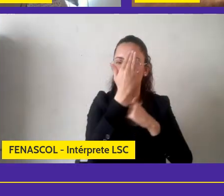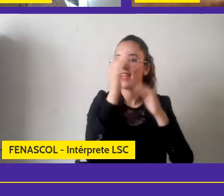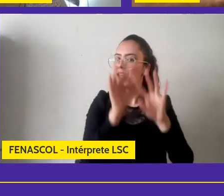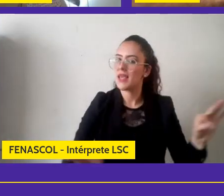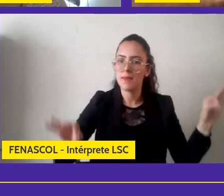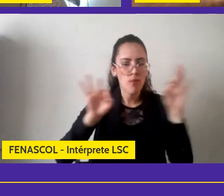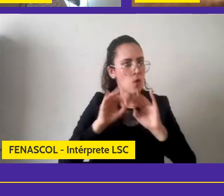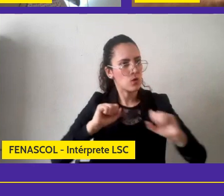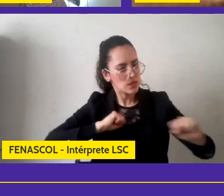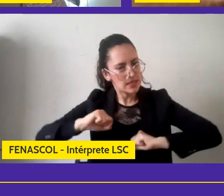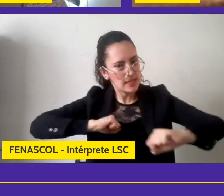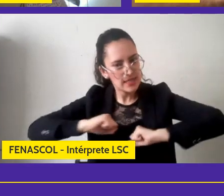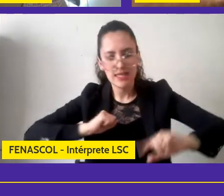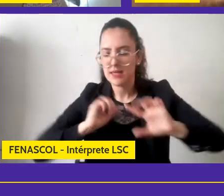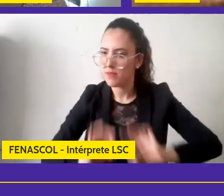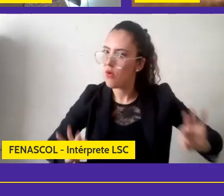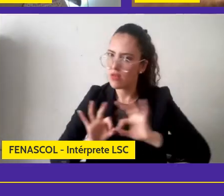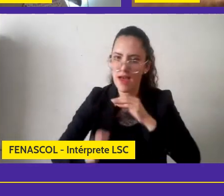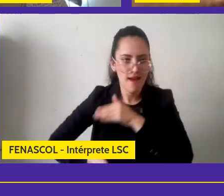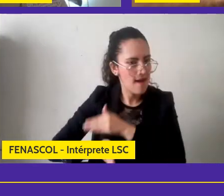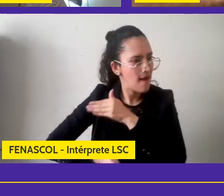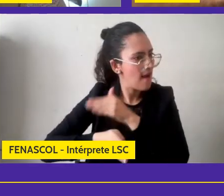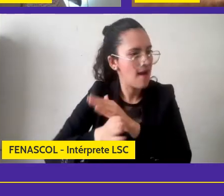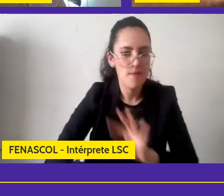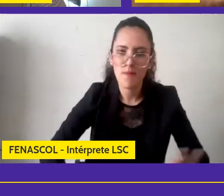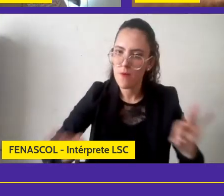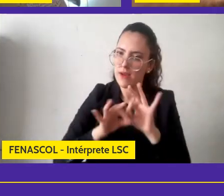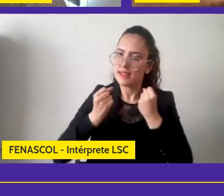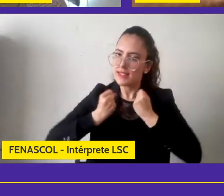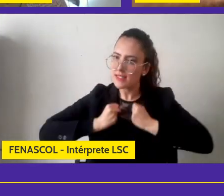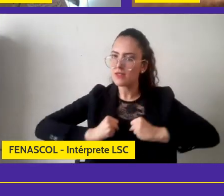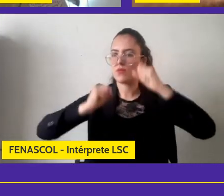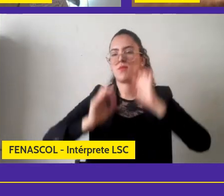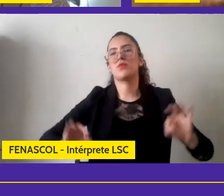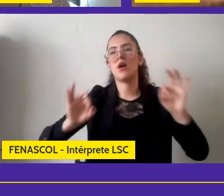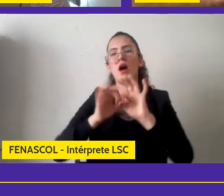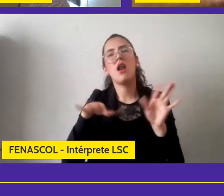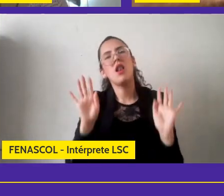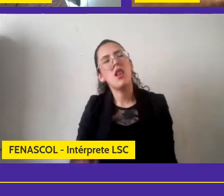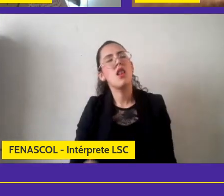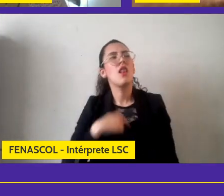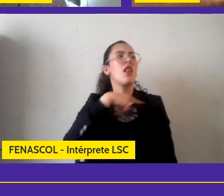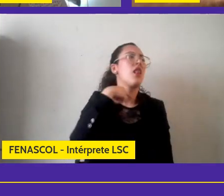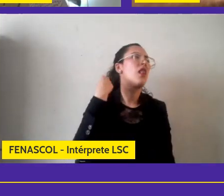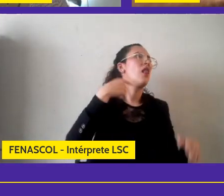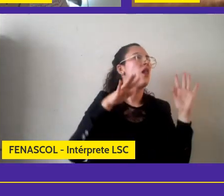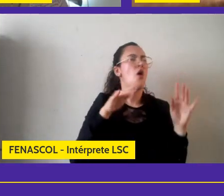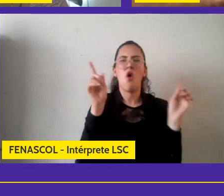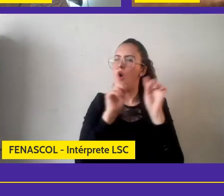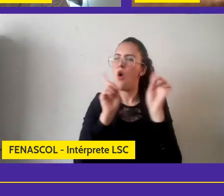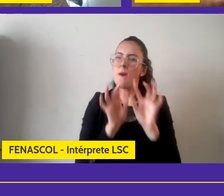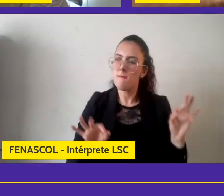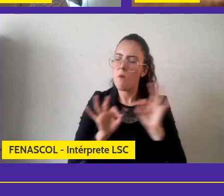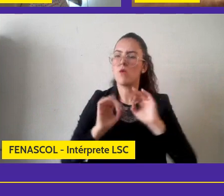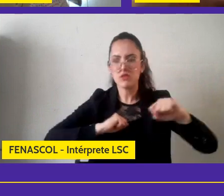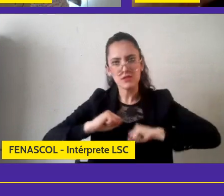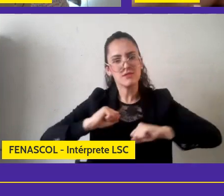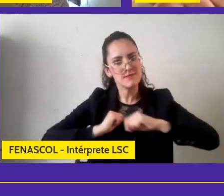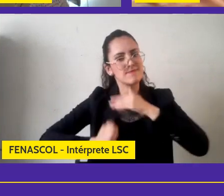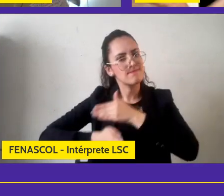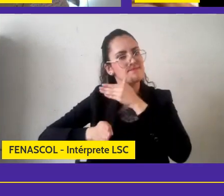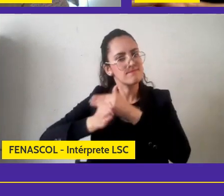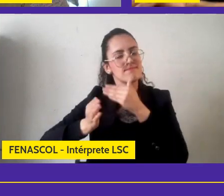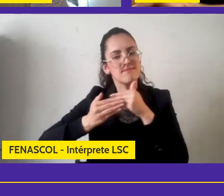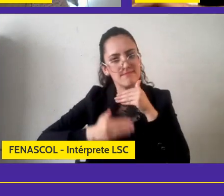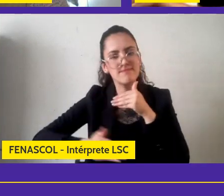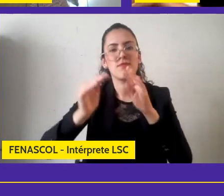y continuar y seguir esforzándose para llegar a ese camino que, pues como vemos y como